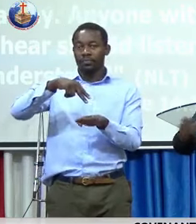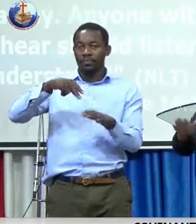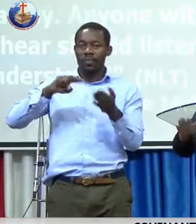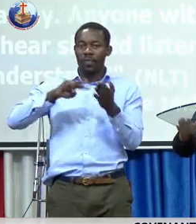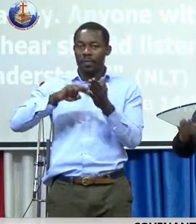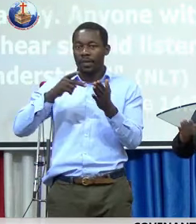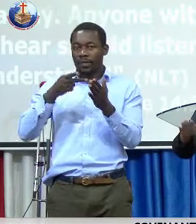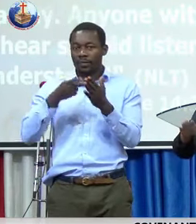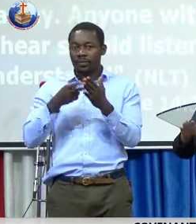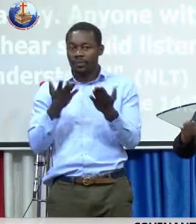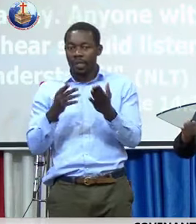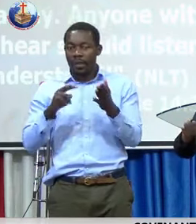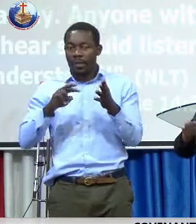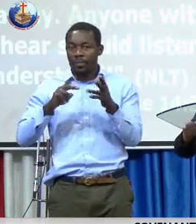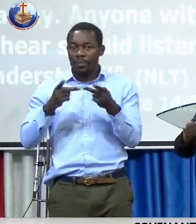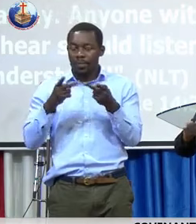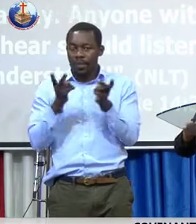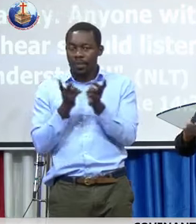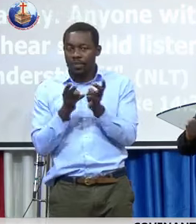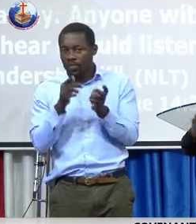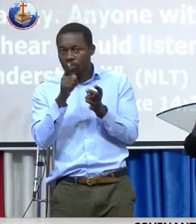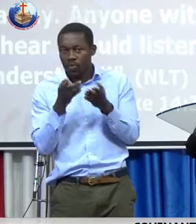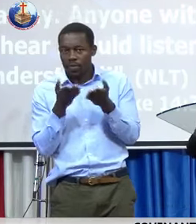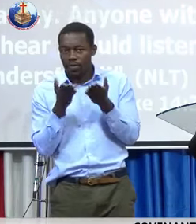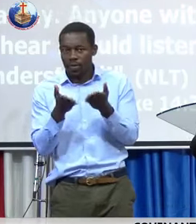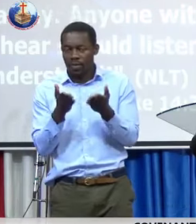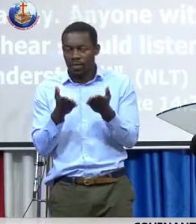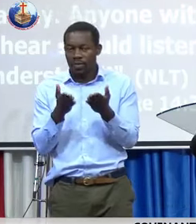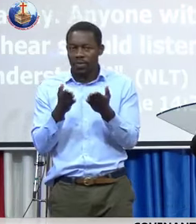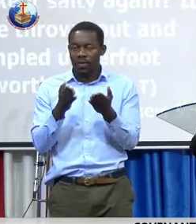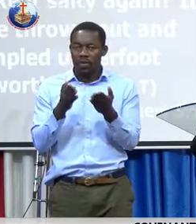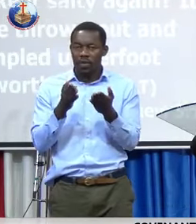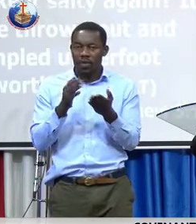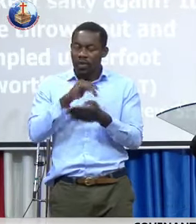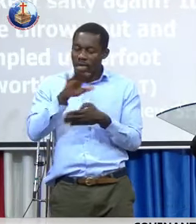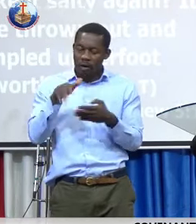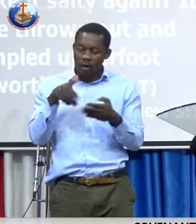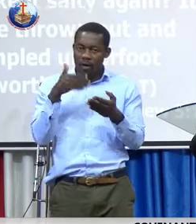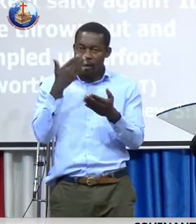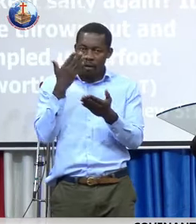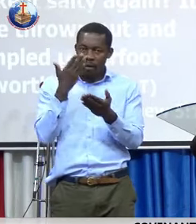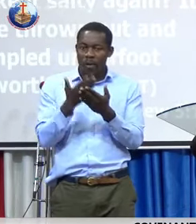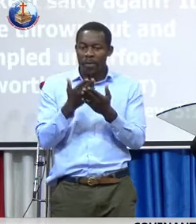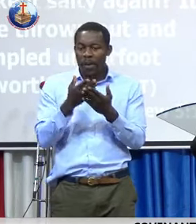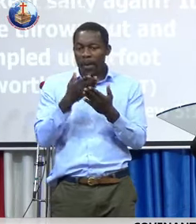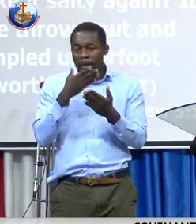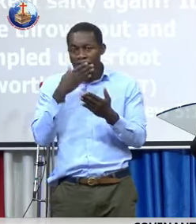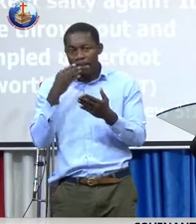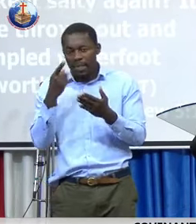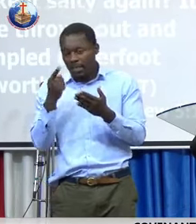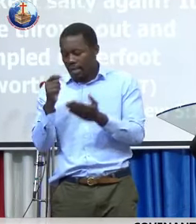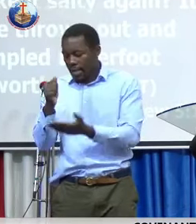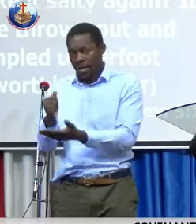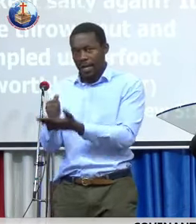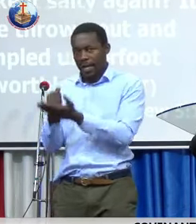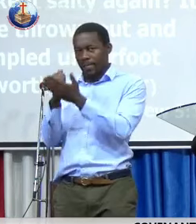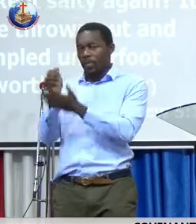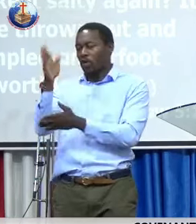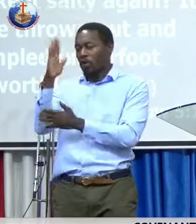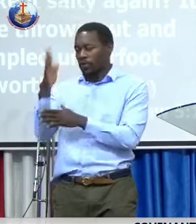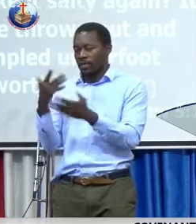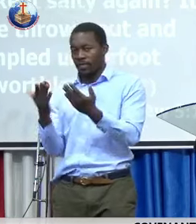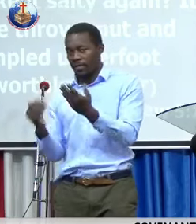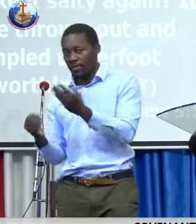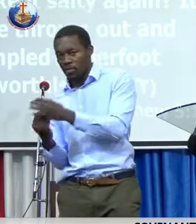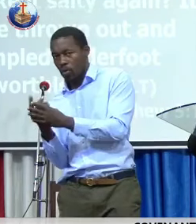influence is, kwamba mahali popote ambapo tunaweza fikia na ushawishi, we are meant to cause the things of God to grow. Tumekusudiwa kusababisha vitu vya Mungu vikue. We